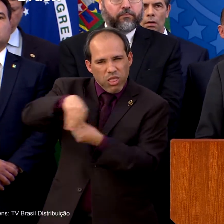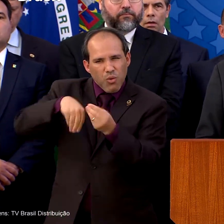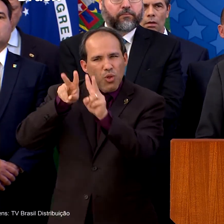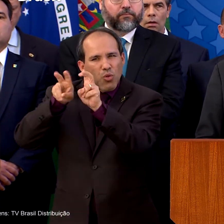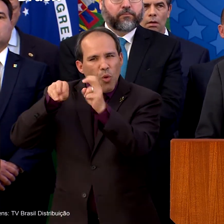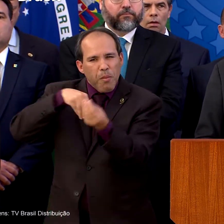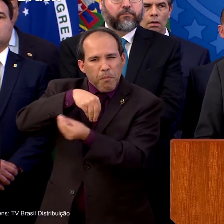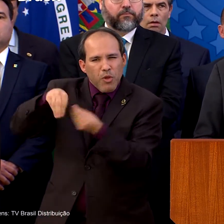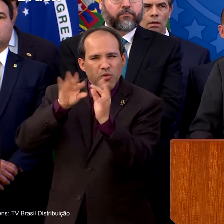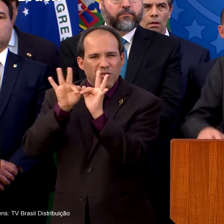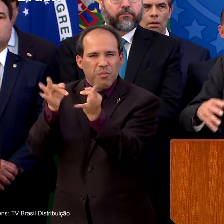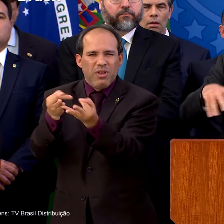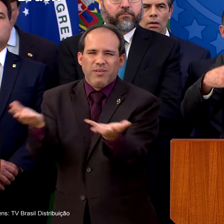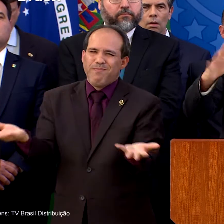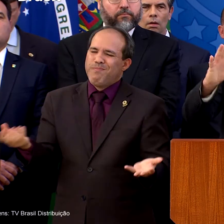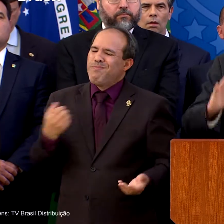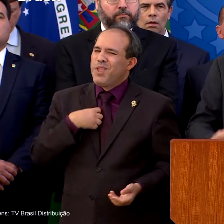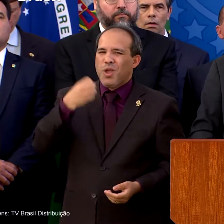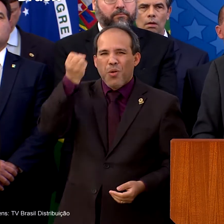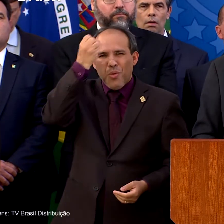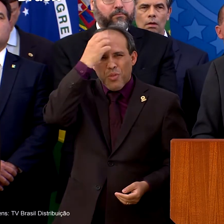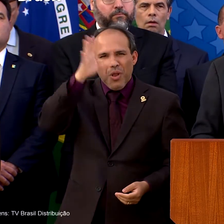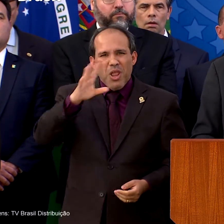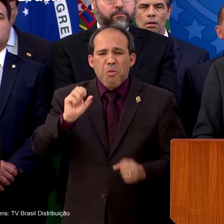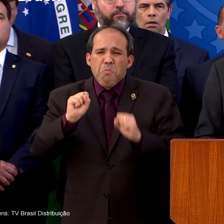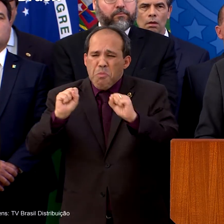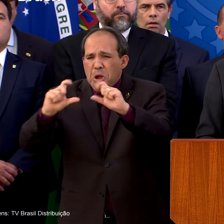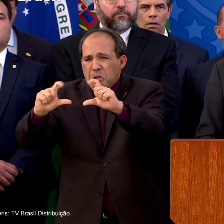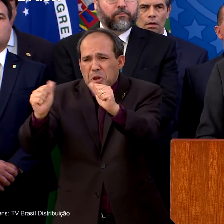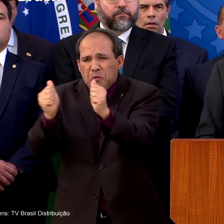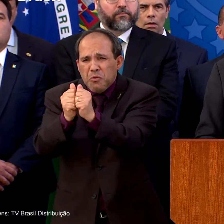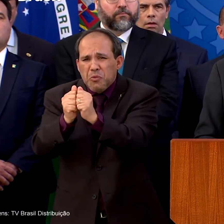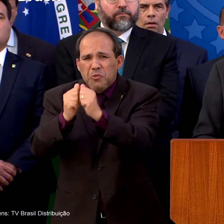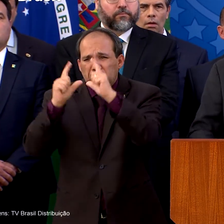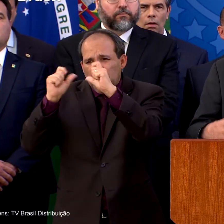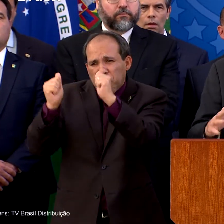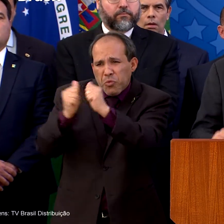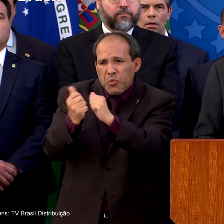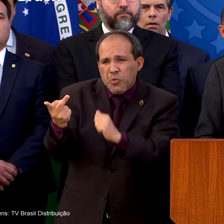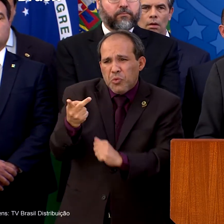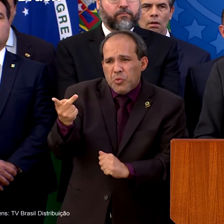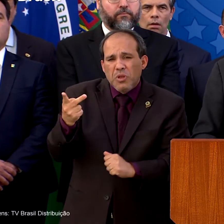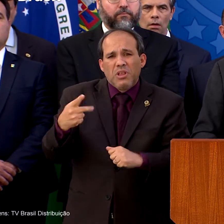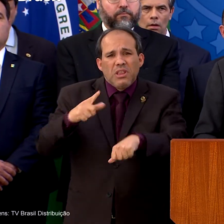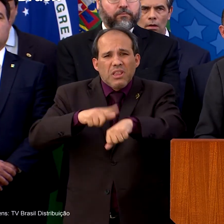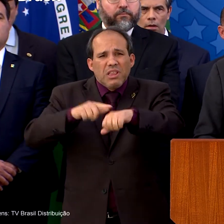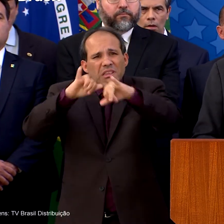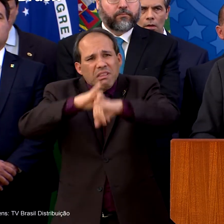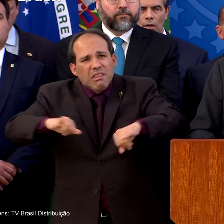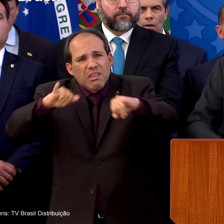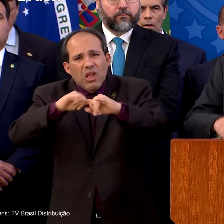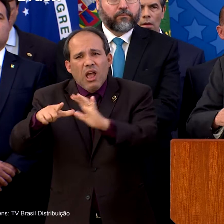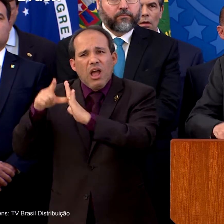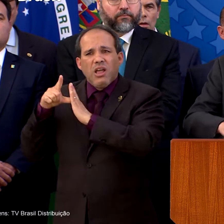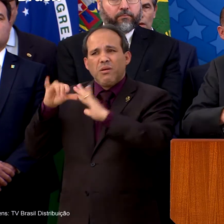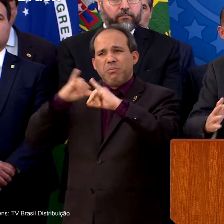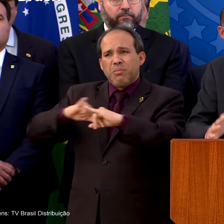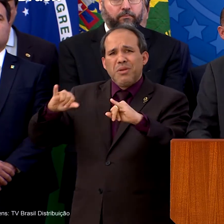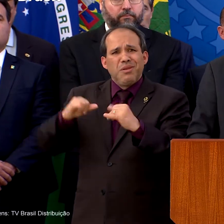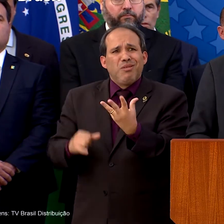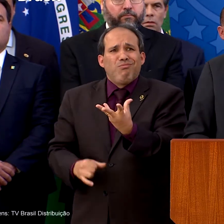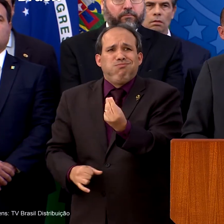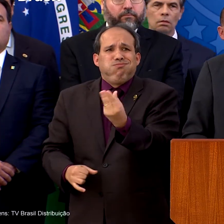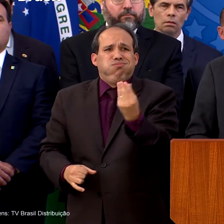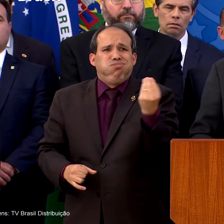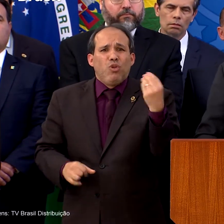dele e pode ser até que tinha tirado foto com ele durante pré-campanha e campanha comum eu tirei em